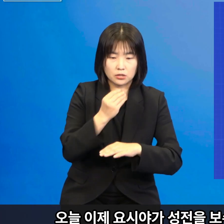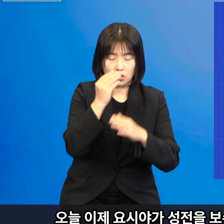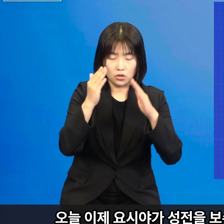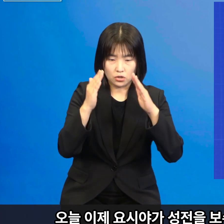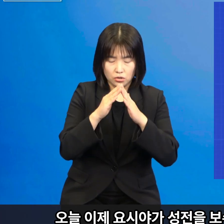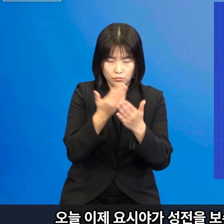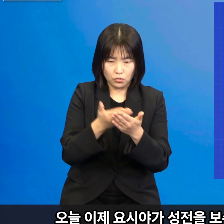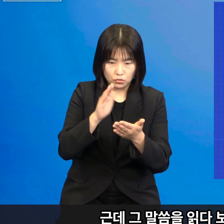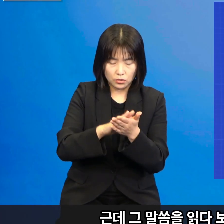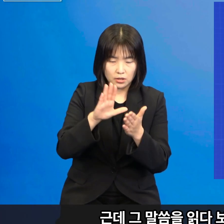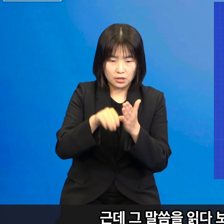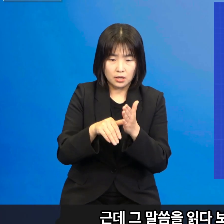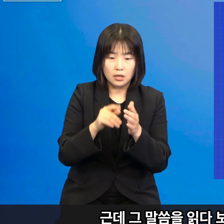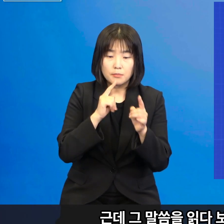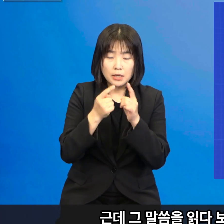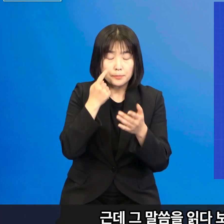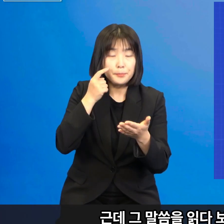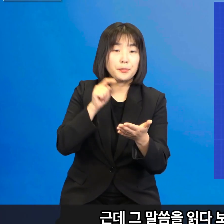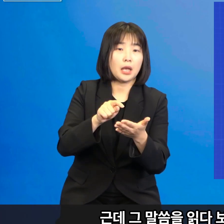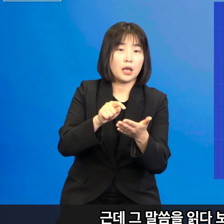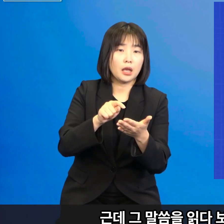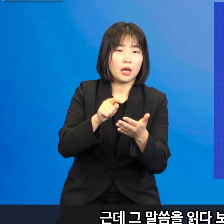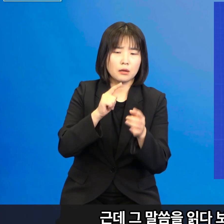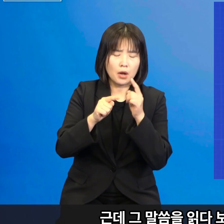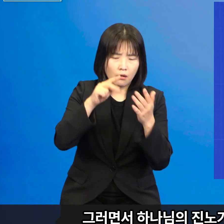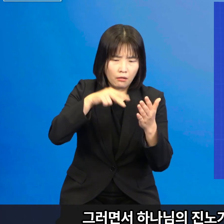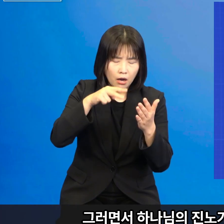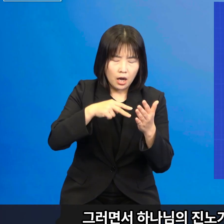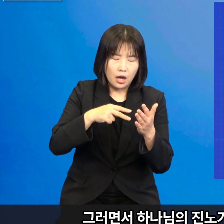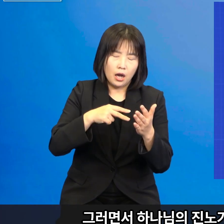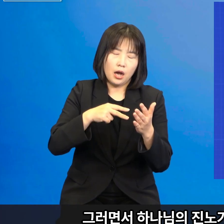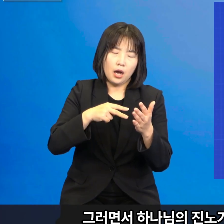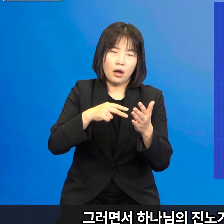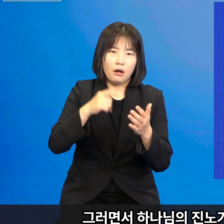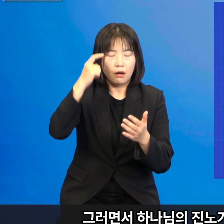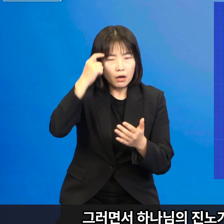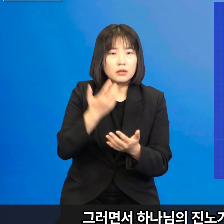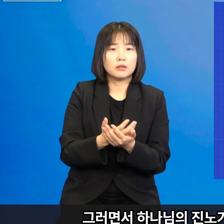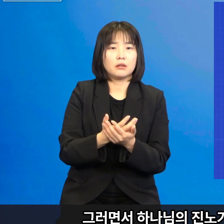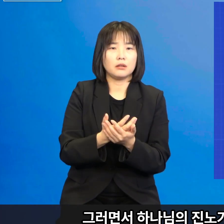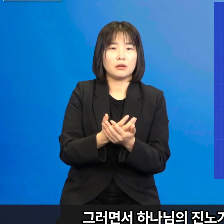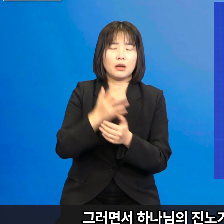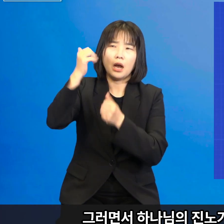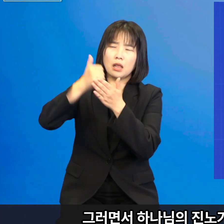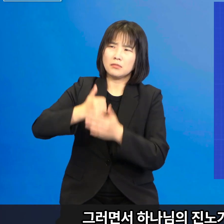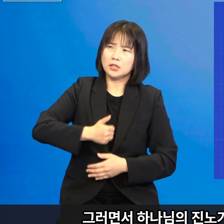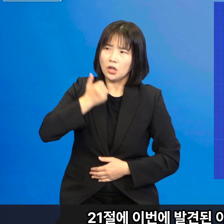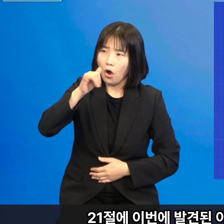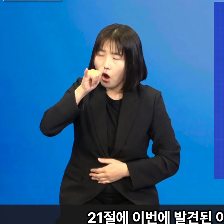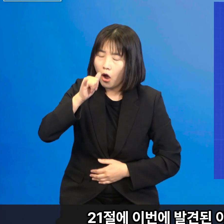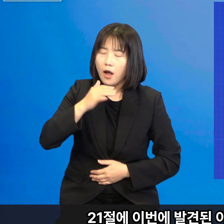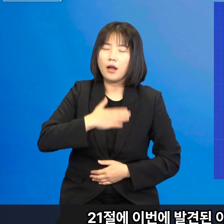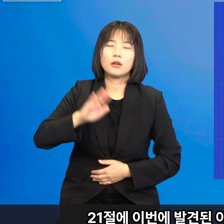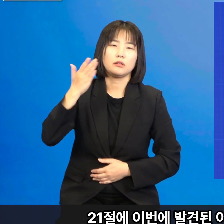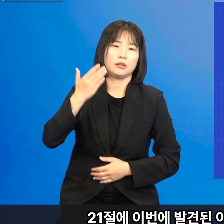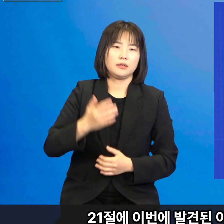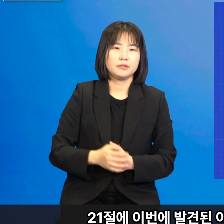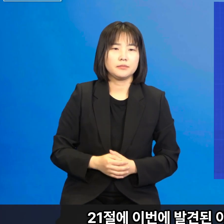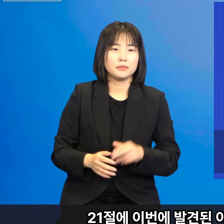말씀을 발견해요. 근데 그 말씀을 읽다 보니 이게 기가 막힌 거예요. 그러면서 하나님의 진노가 있다는 것을 보게 됩니다.